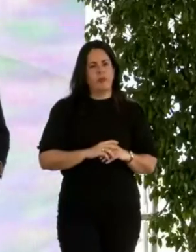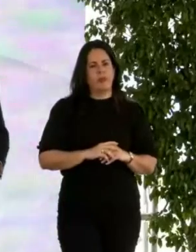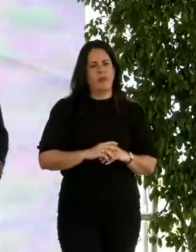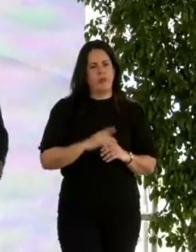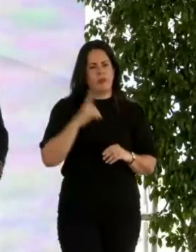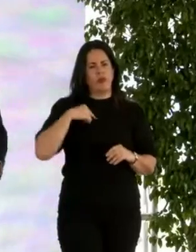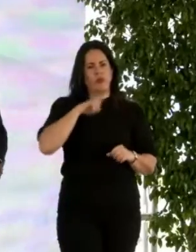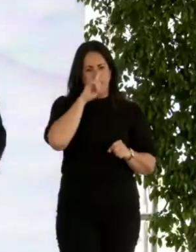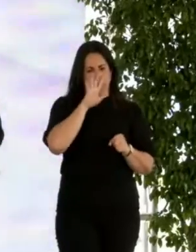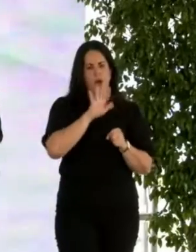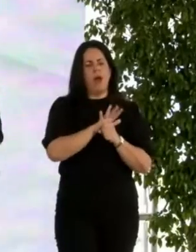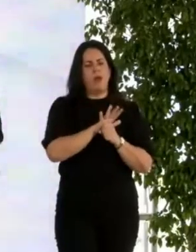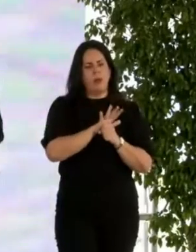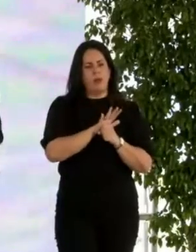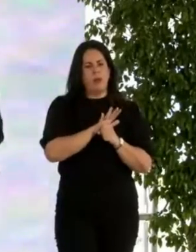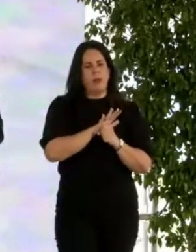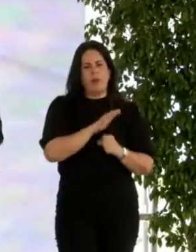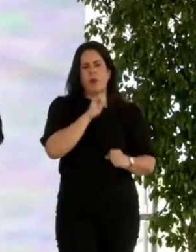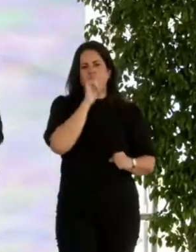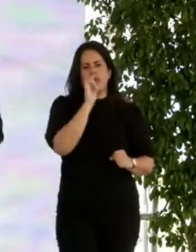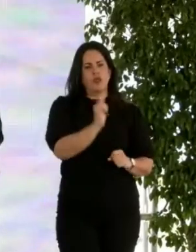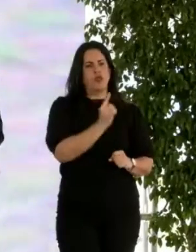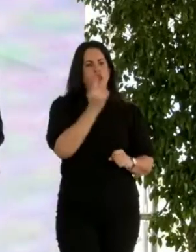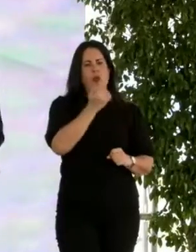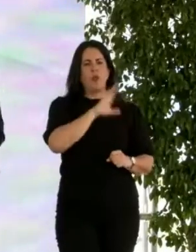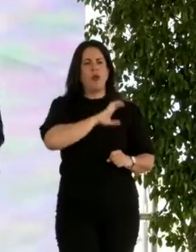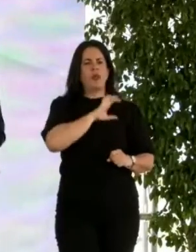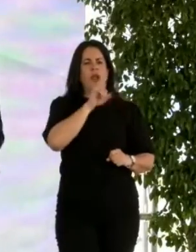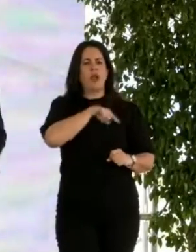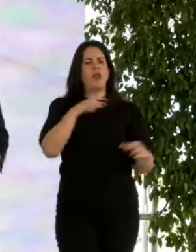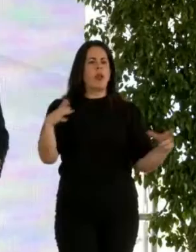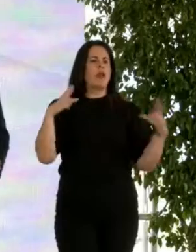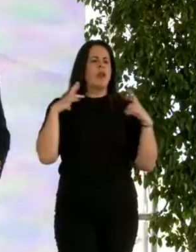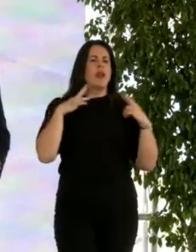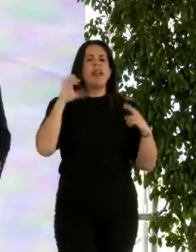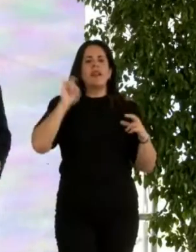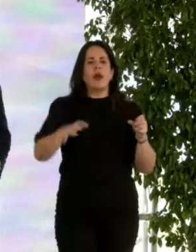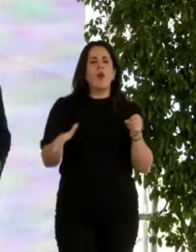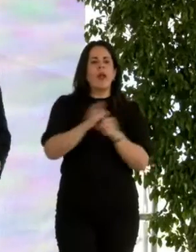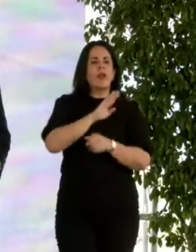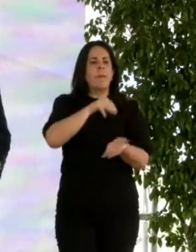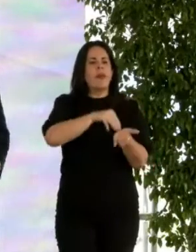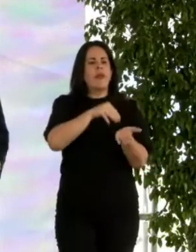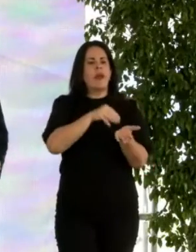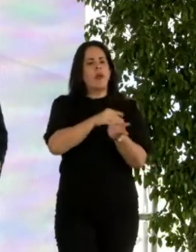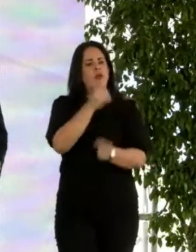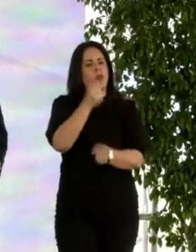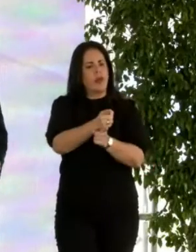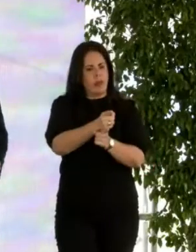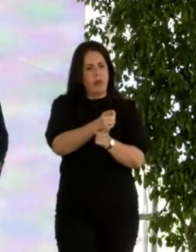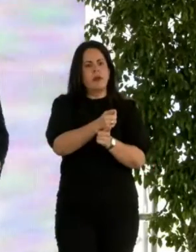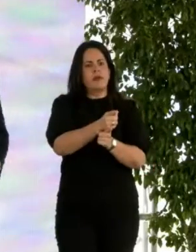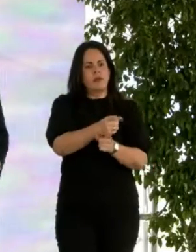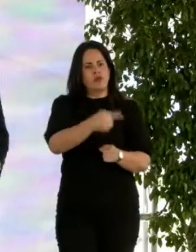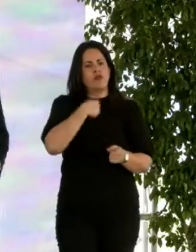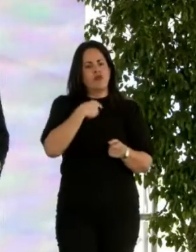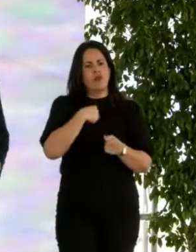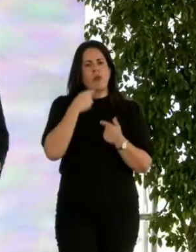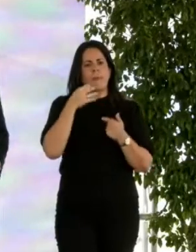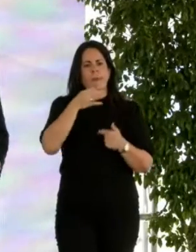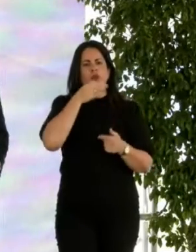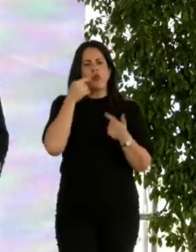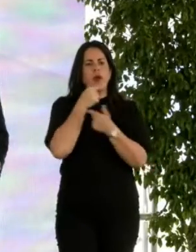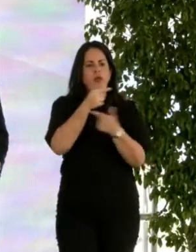Estamos comprometidos a que no exista un solo policía retirado que no tenga una cubierta médica adecuada. Yo estaré haciendo un